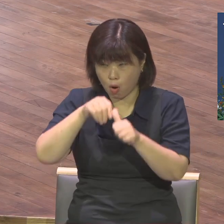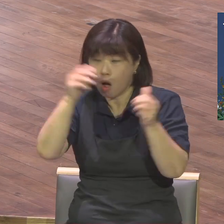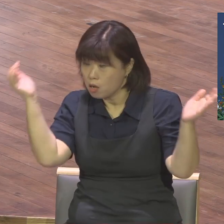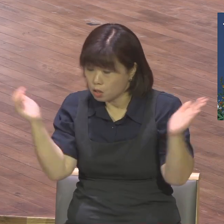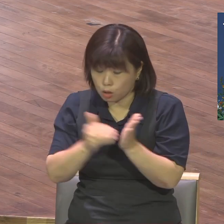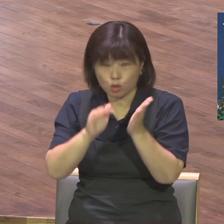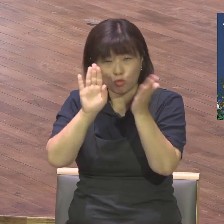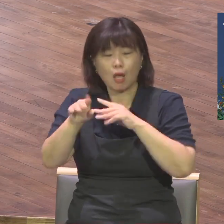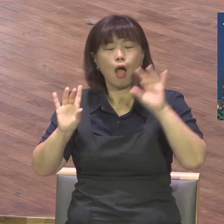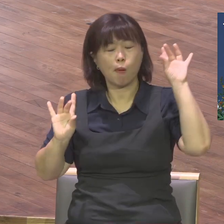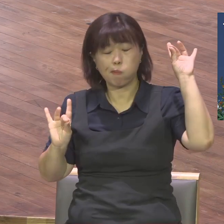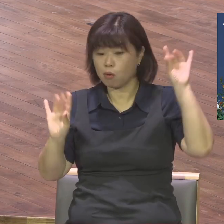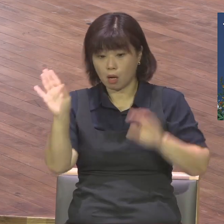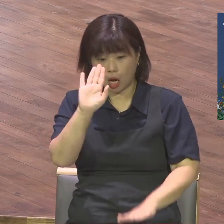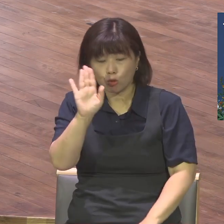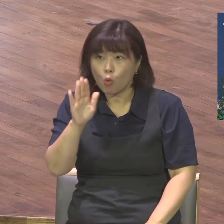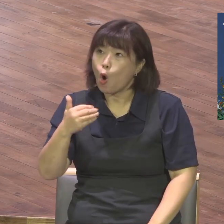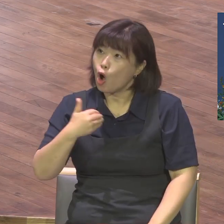이거 이래 돼야 돼요.